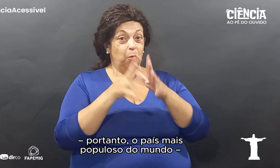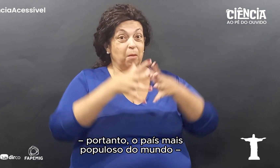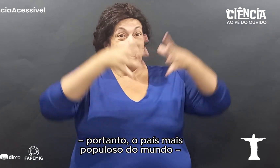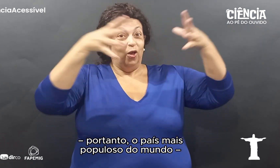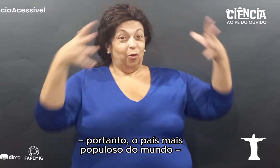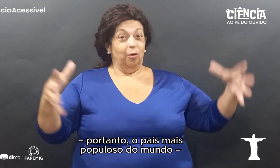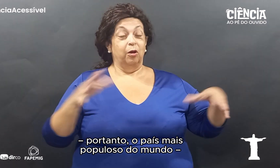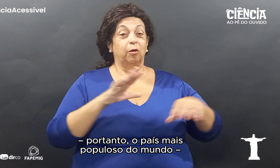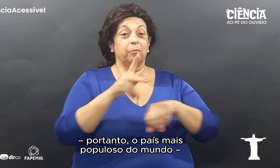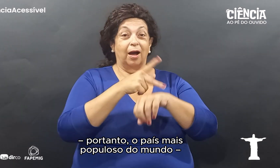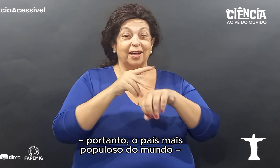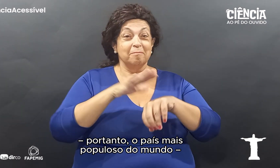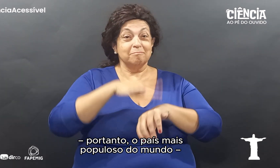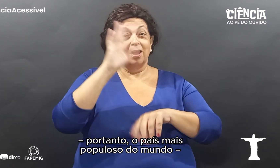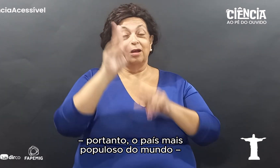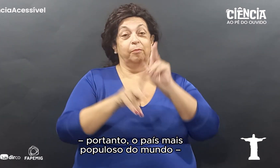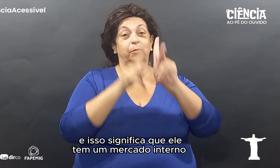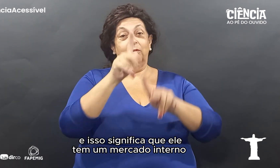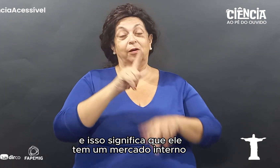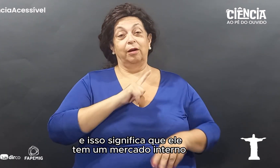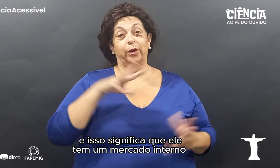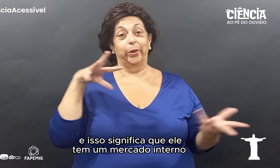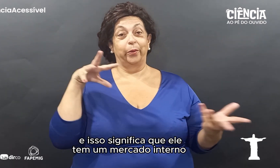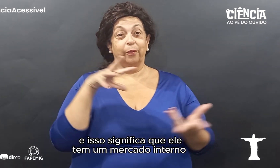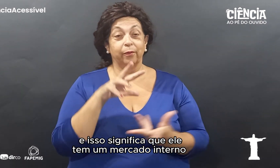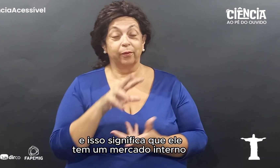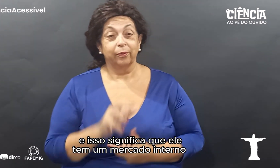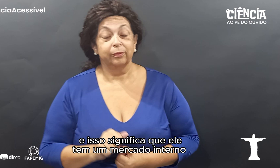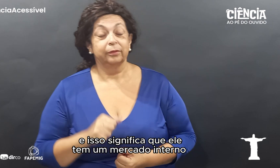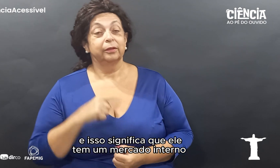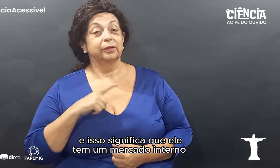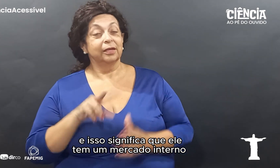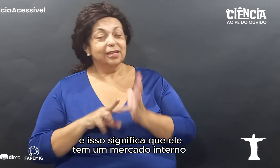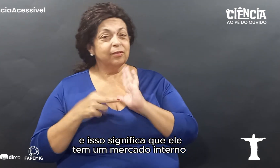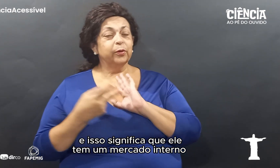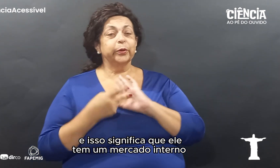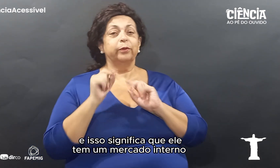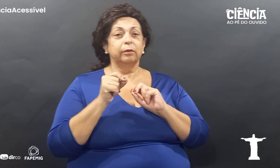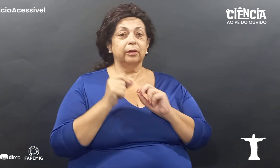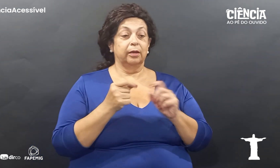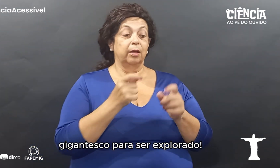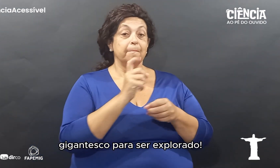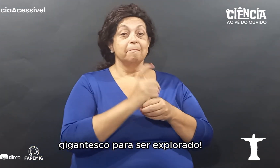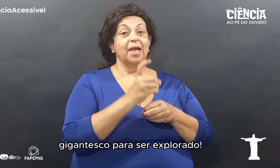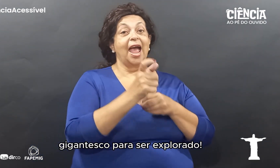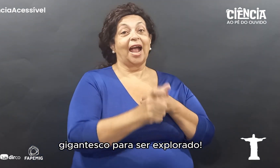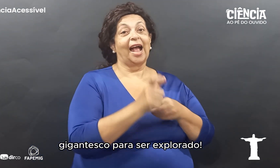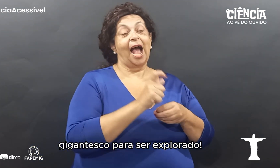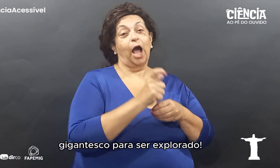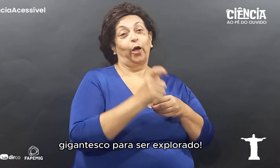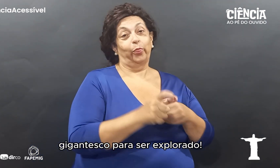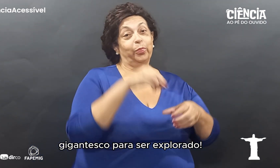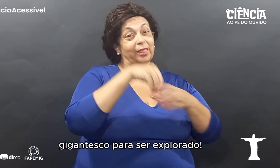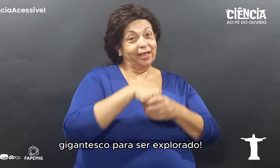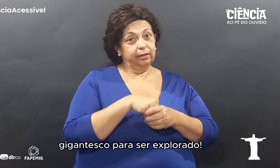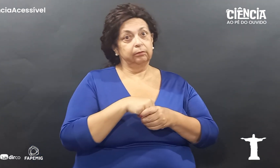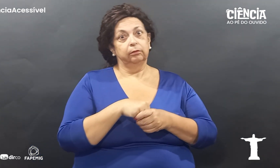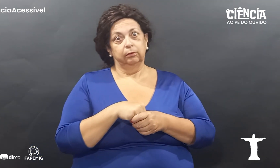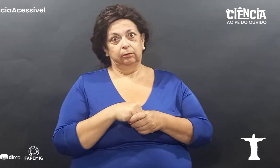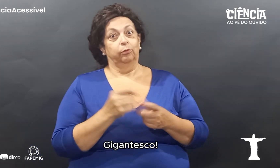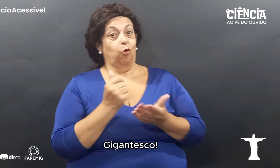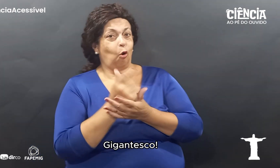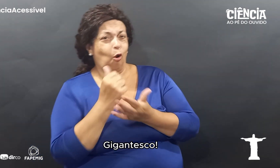portanto, o país mais populoso do mundo, e isso significa que ele tem um mercado interno gigantesco para ser